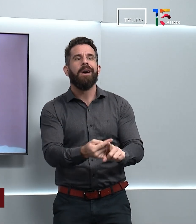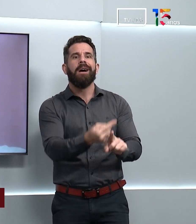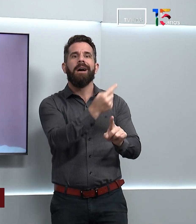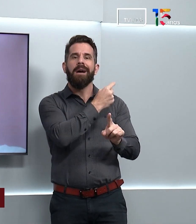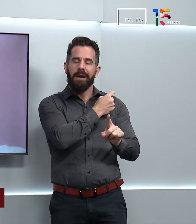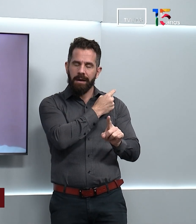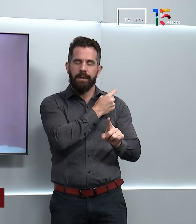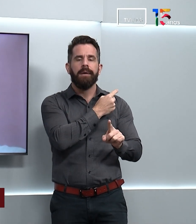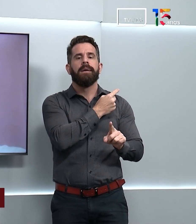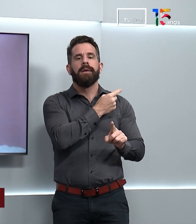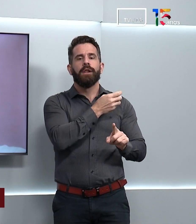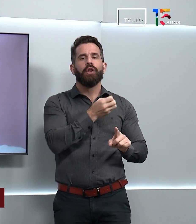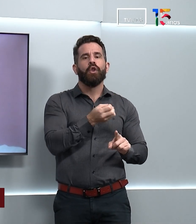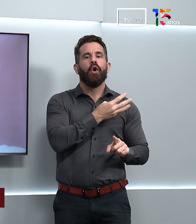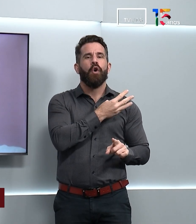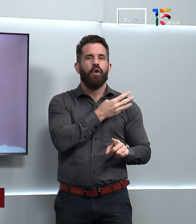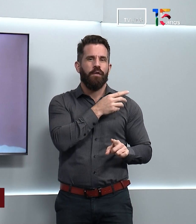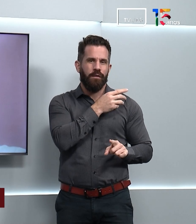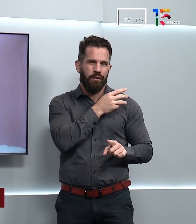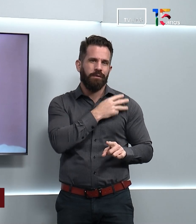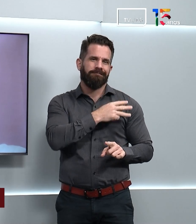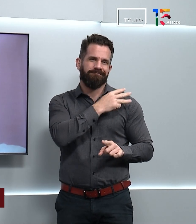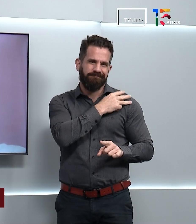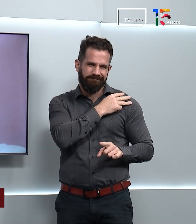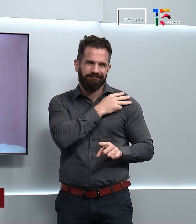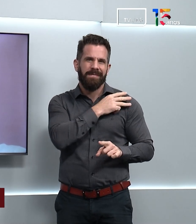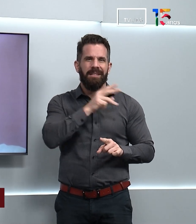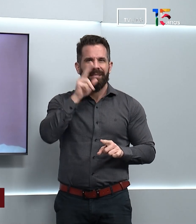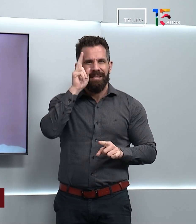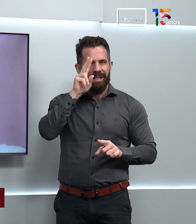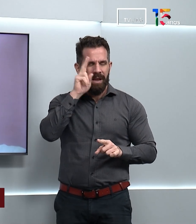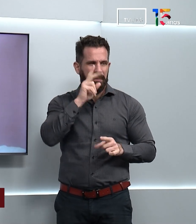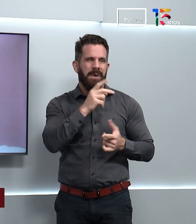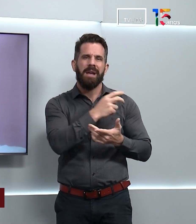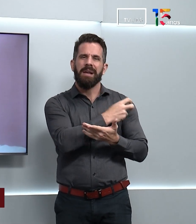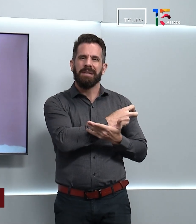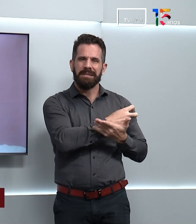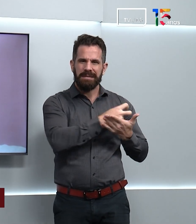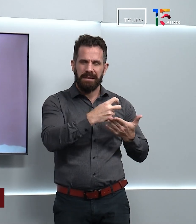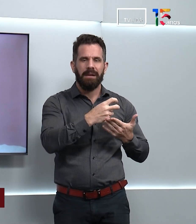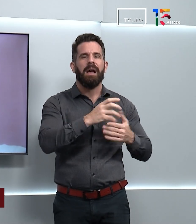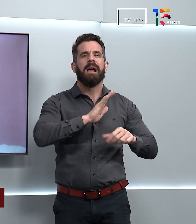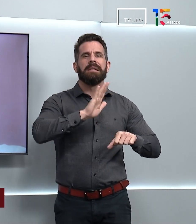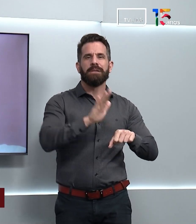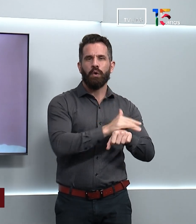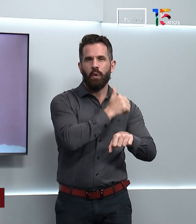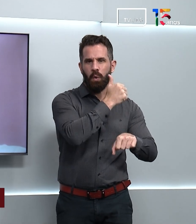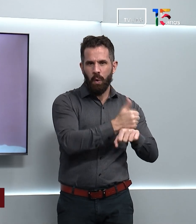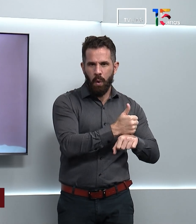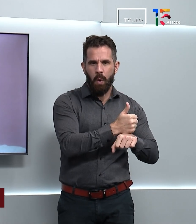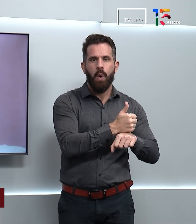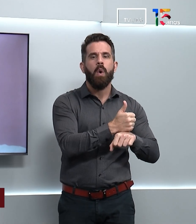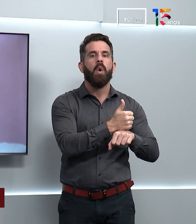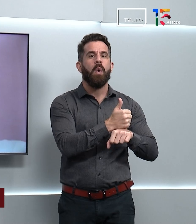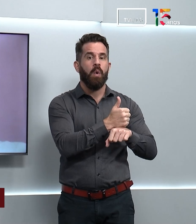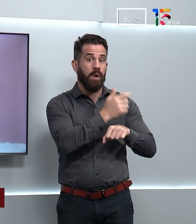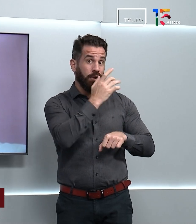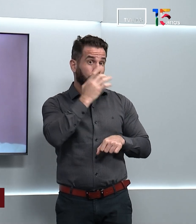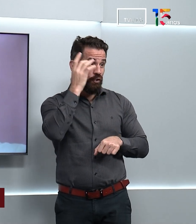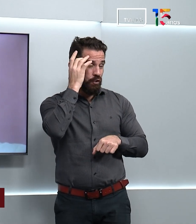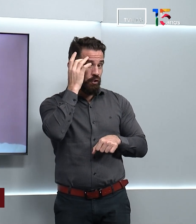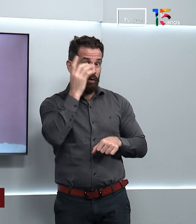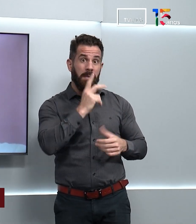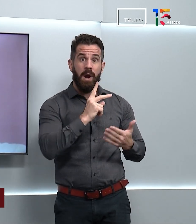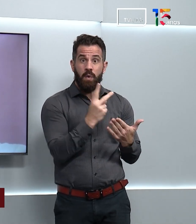foi proposto pelo governo Temer após o impeachment, né, o golpe que a presidenta